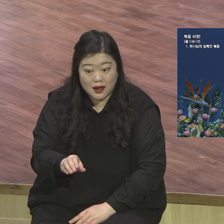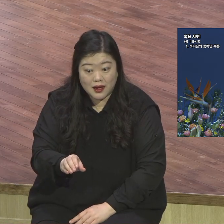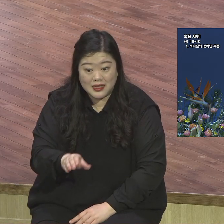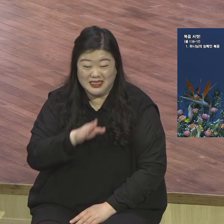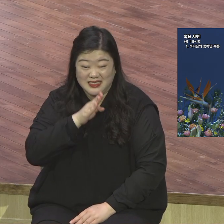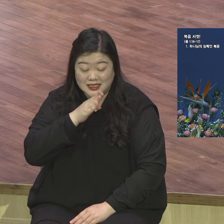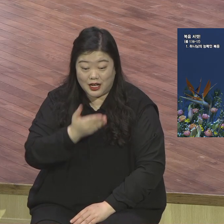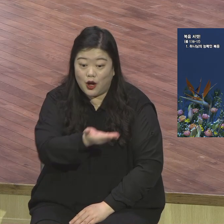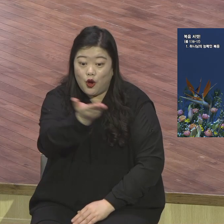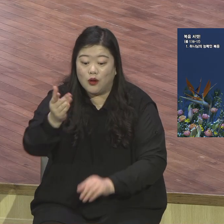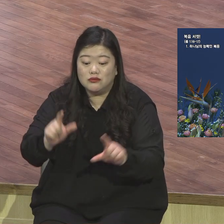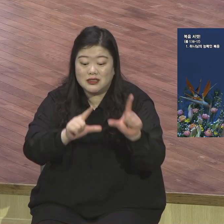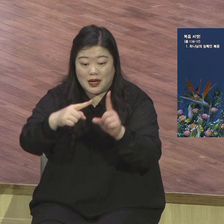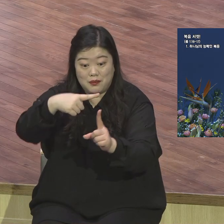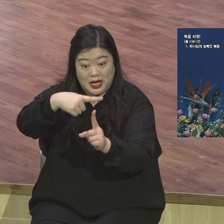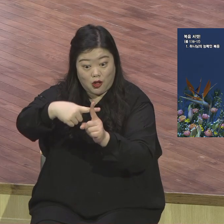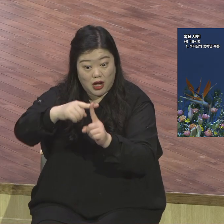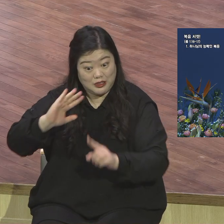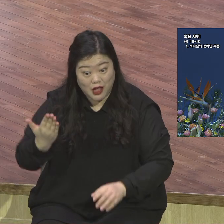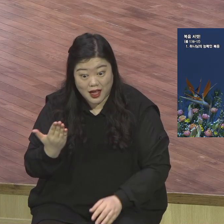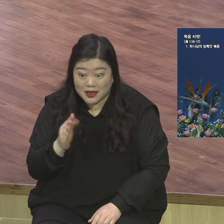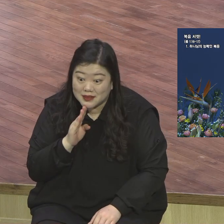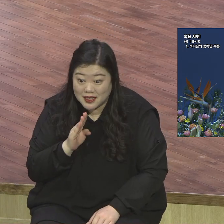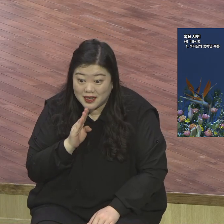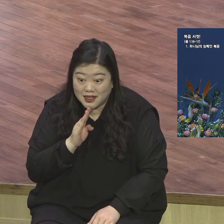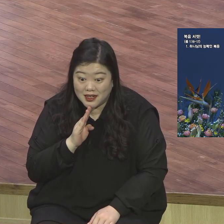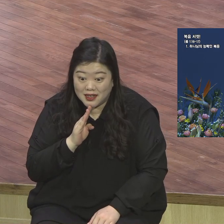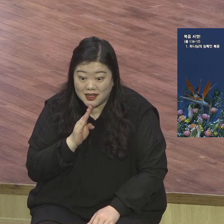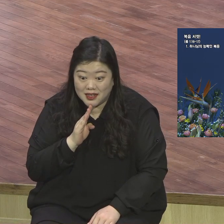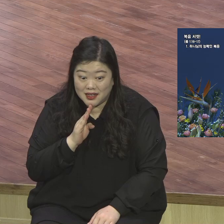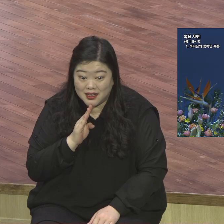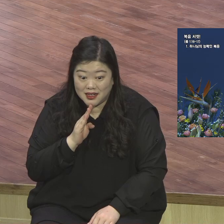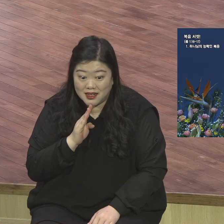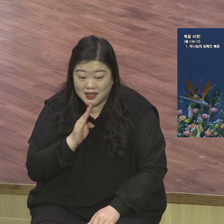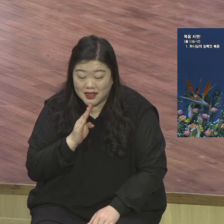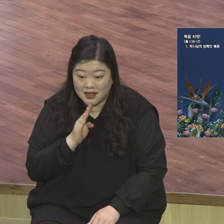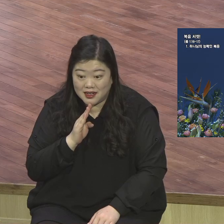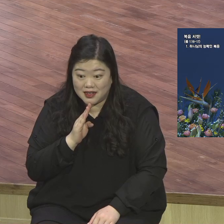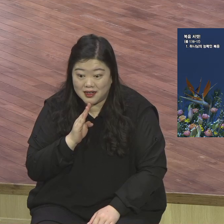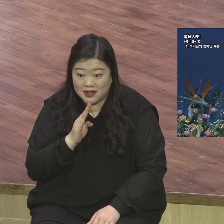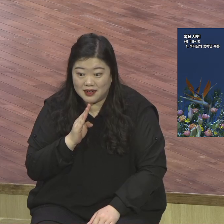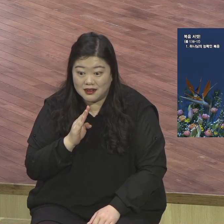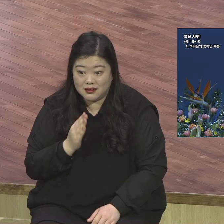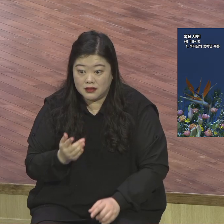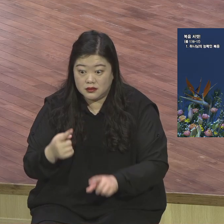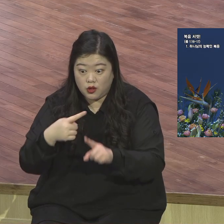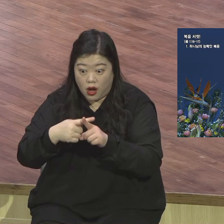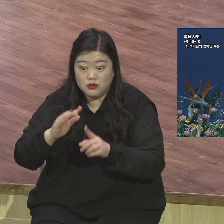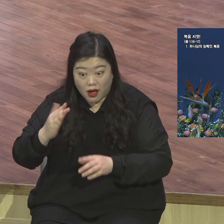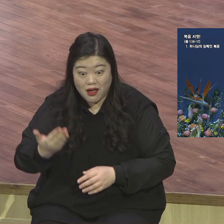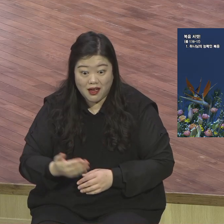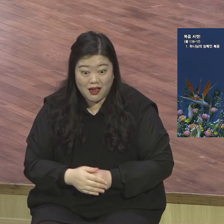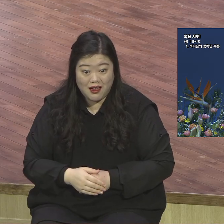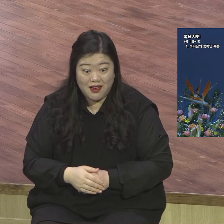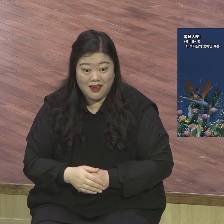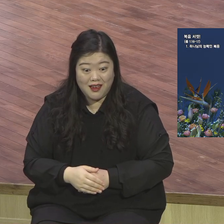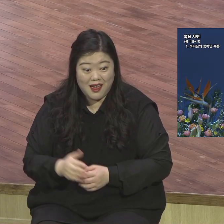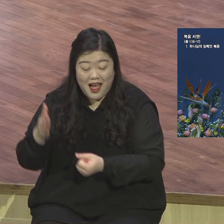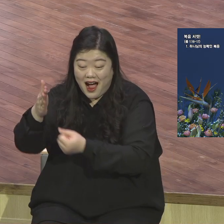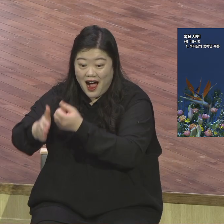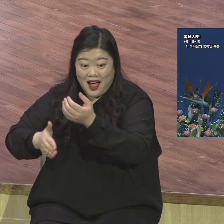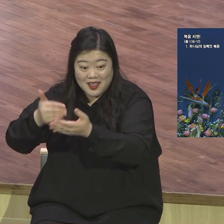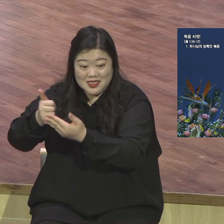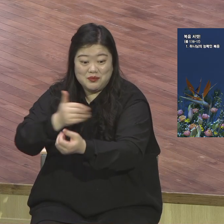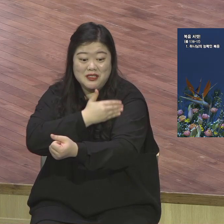십자가. 이걸 놓치면 안 돼. 이 복음 뭐래서 믿는 모든 믿는 자에게 구원을 주시는